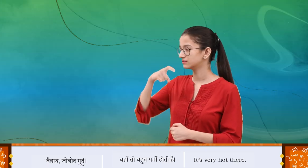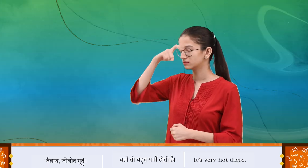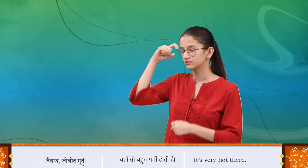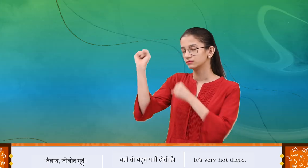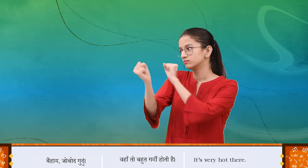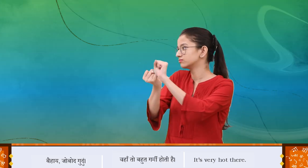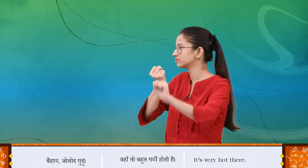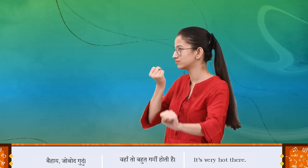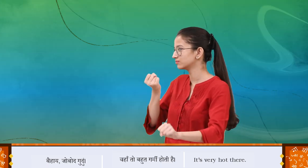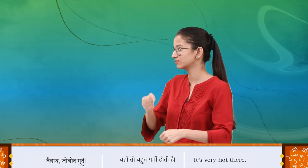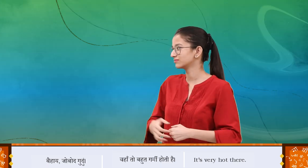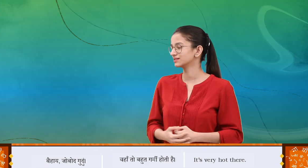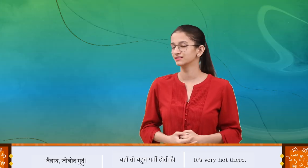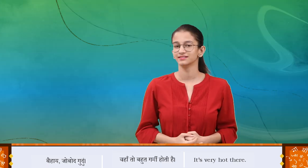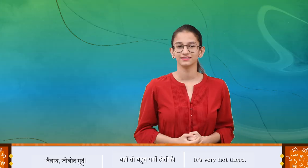बैहाय जोबोद गुदुं।